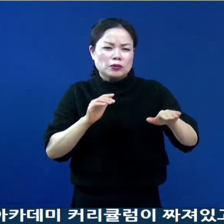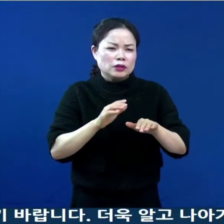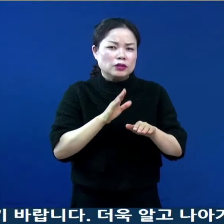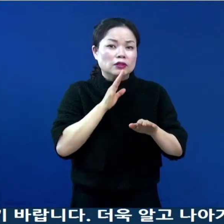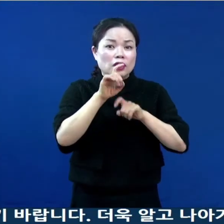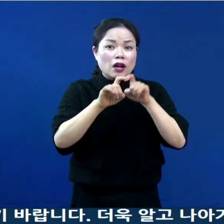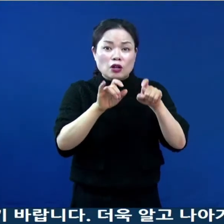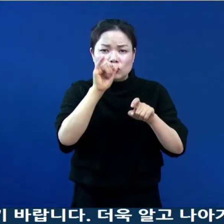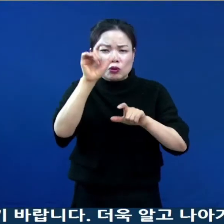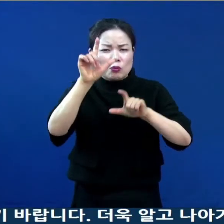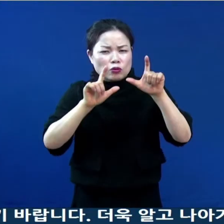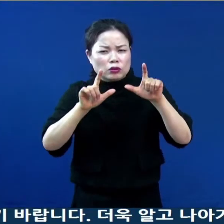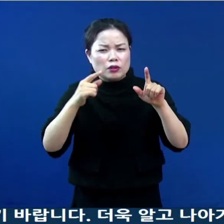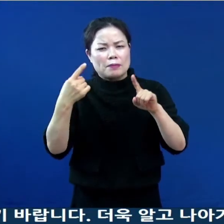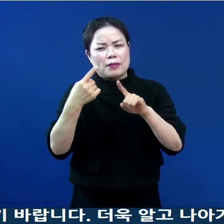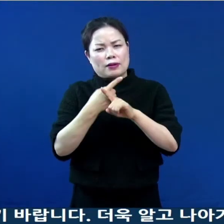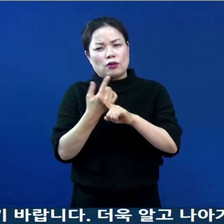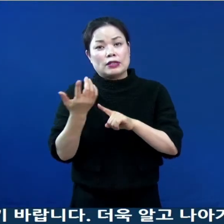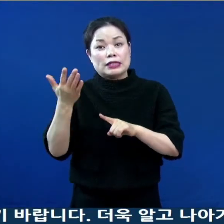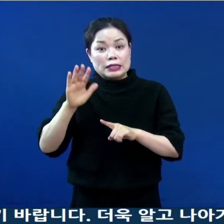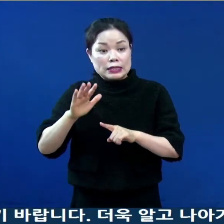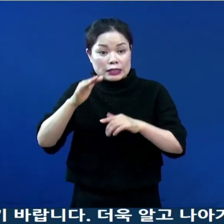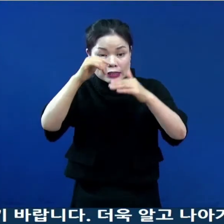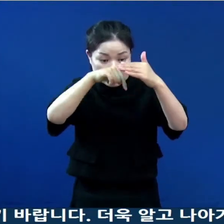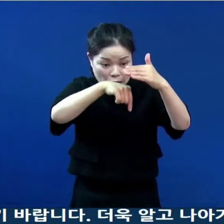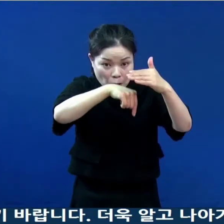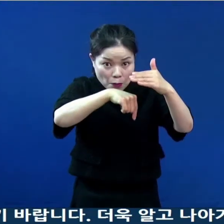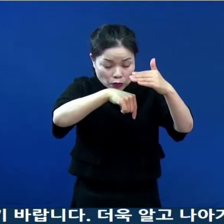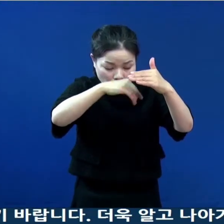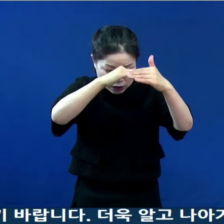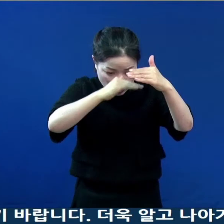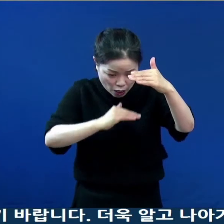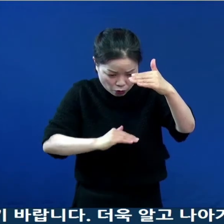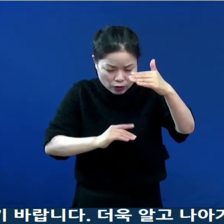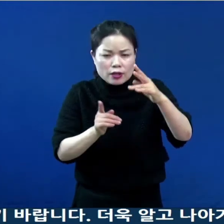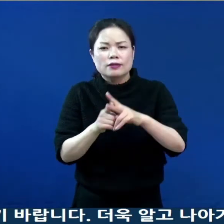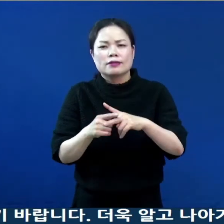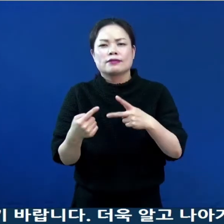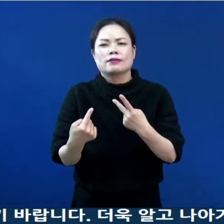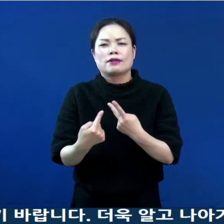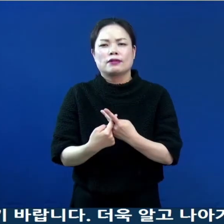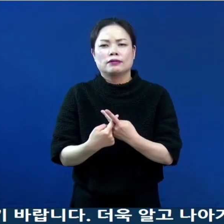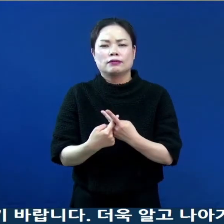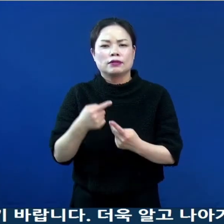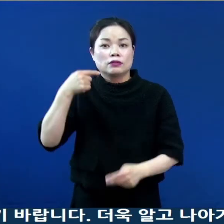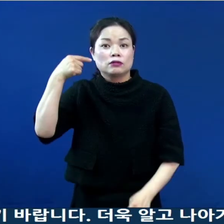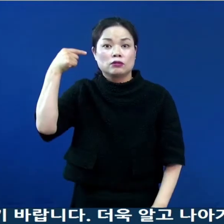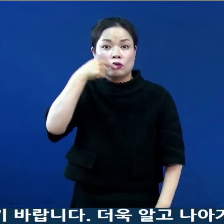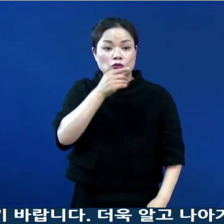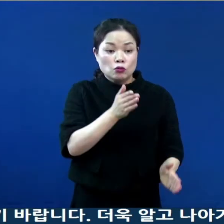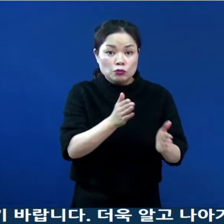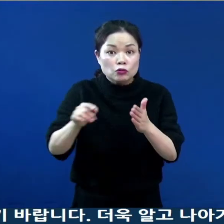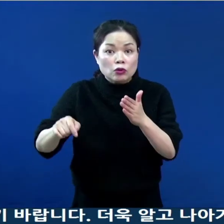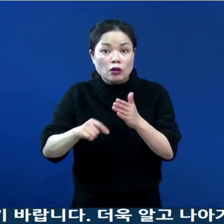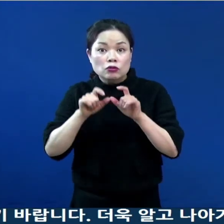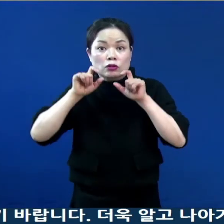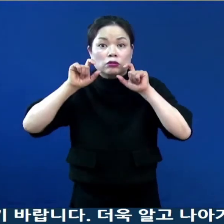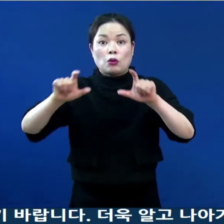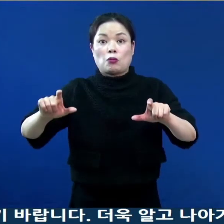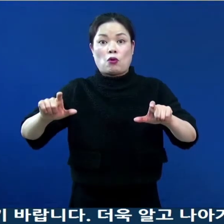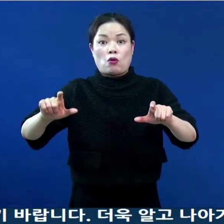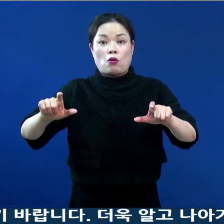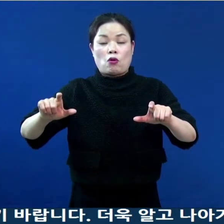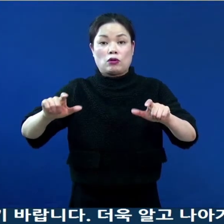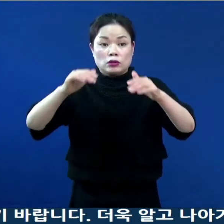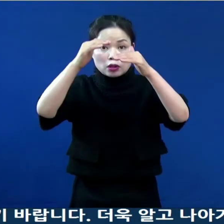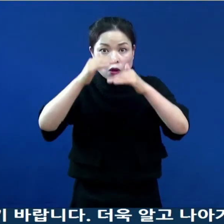수 있는 그런 모습으로 바꿔져 있지만 그 내면의 본문에 대한 이해는 꽤 철저한 준비 가운데 선포되고 있습니다.